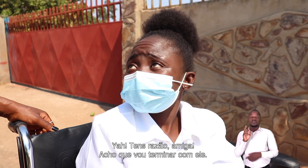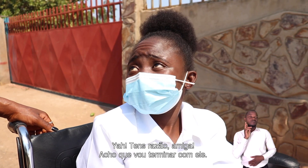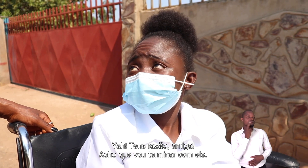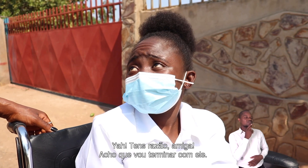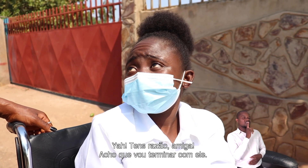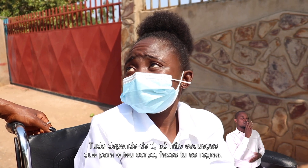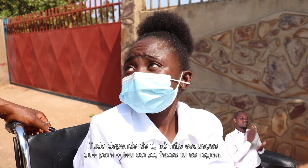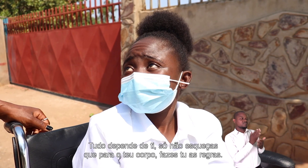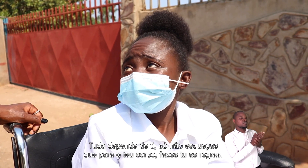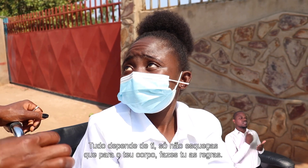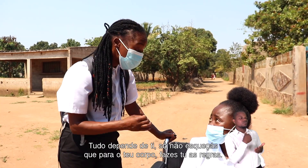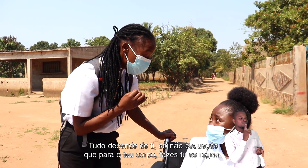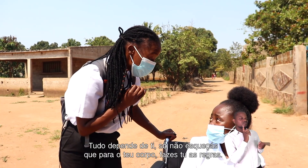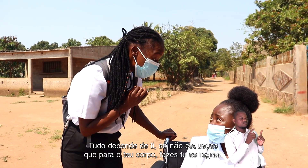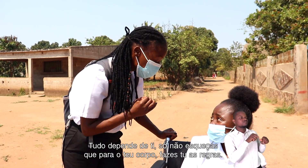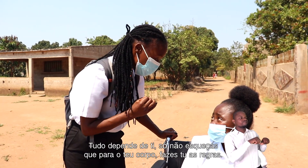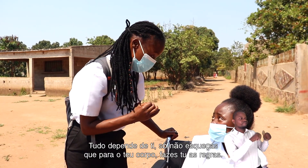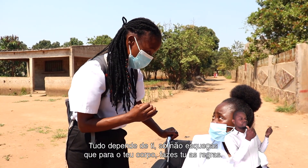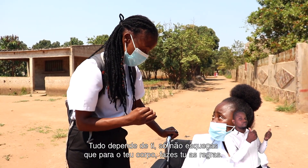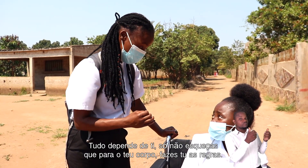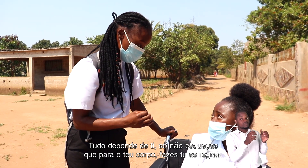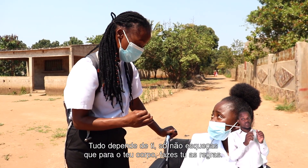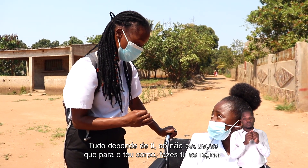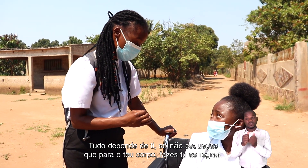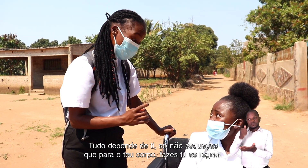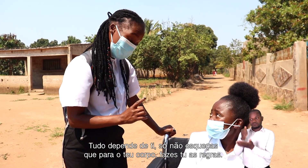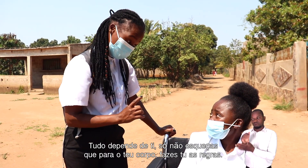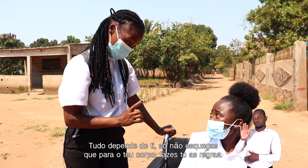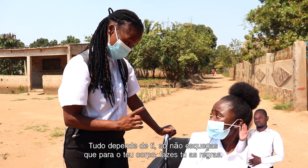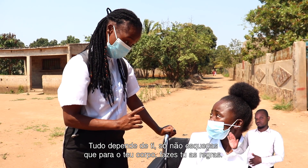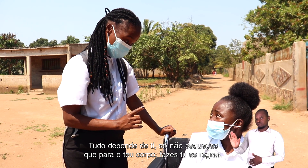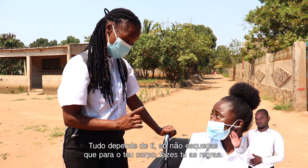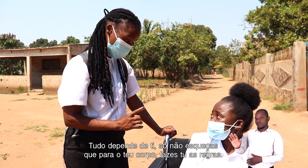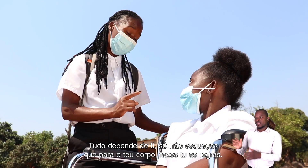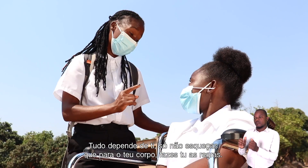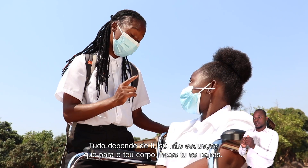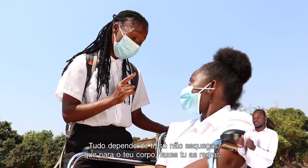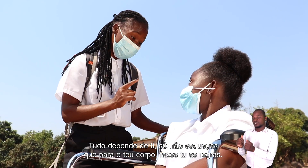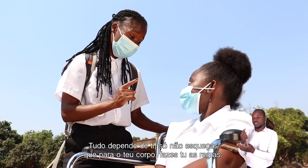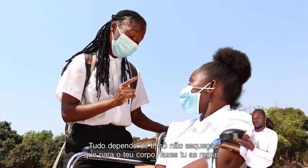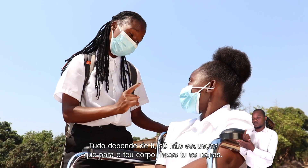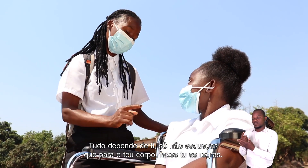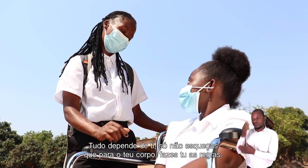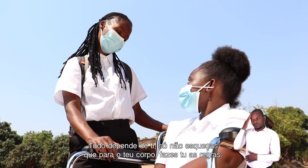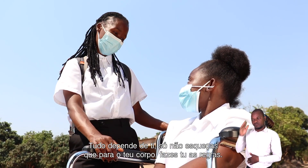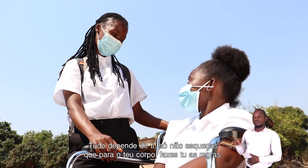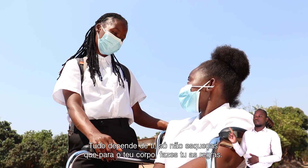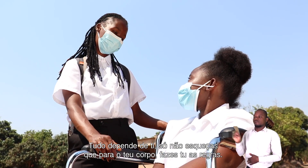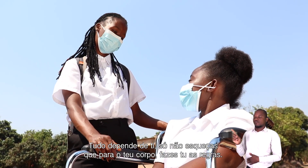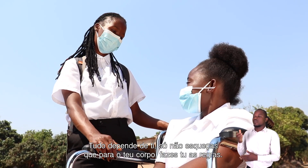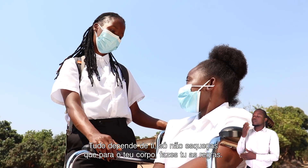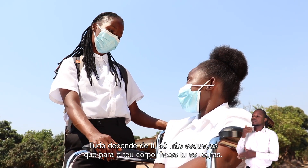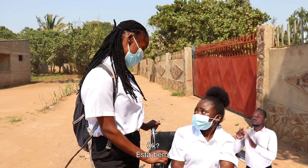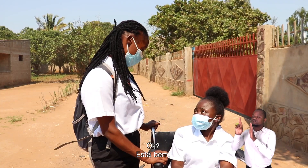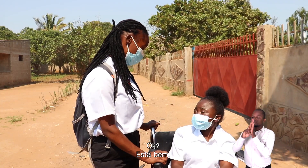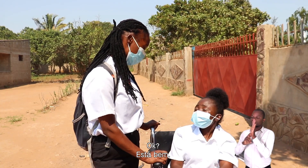que vou terminar com ele. Está tudo nas tuas mãos. E não te esqueças que para o teu corpo, tu é que fazes